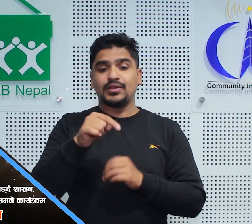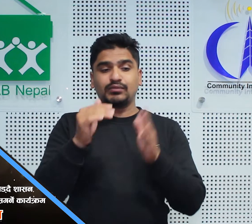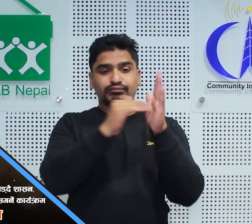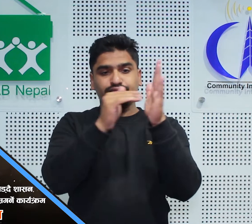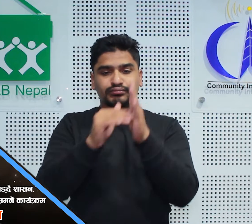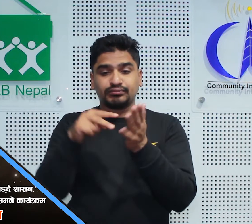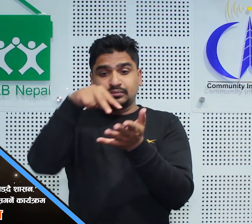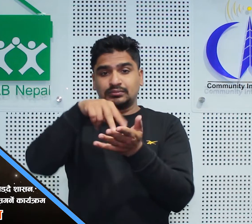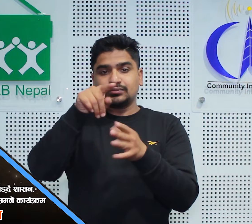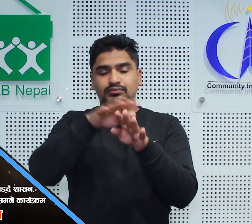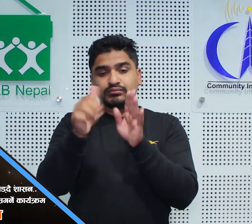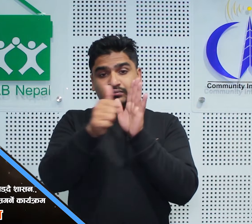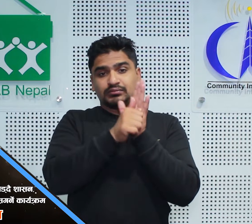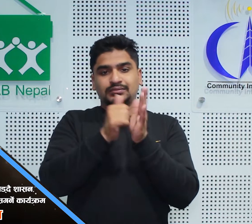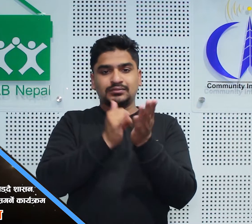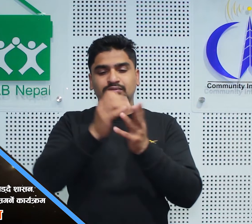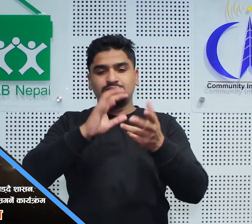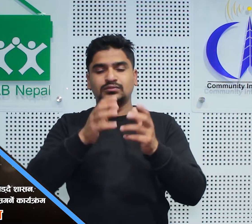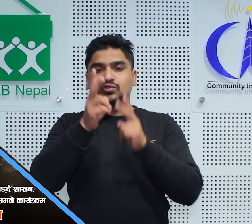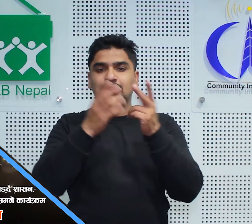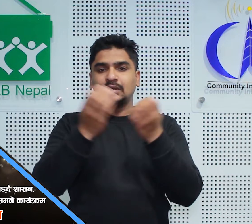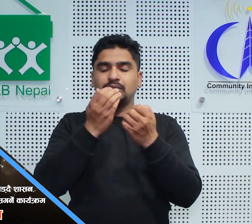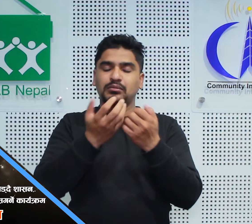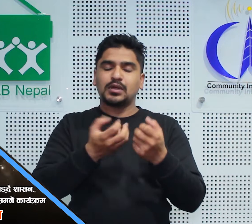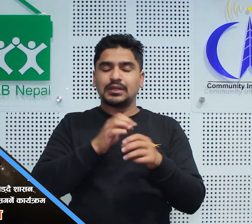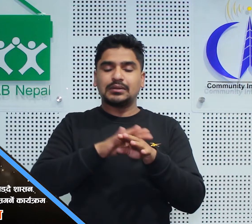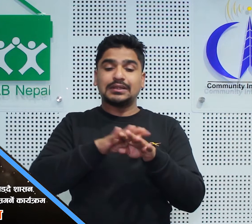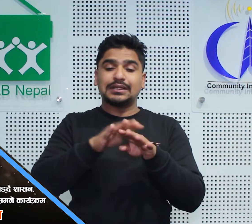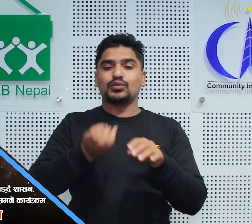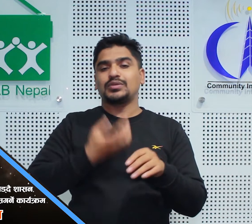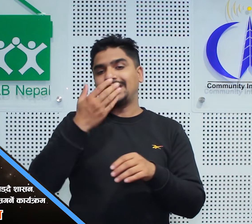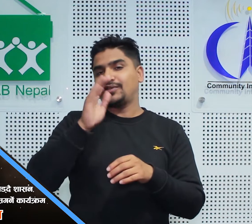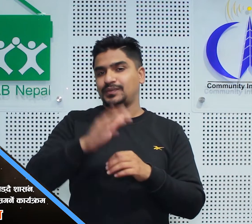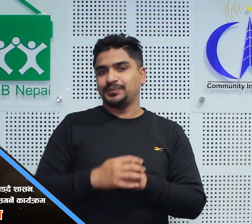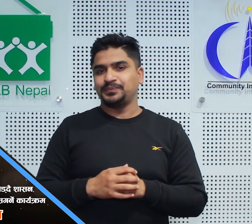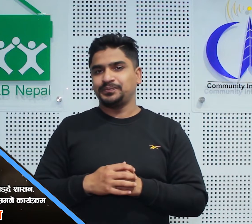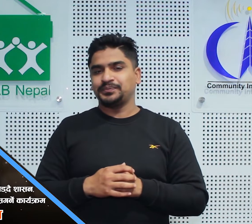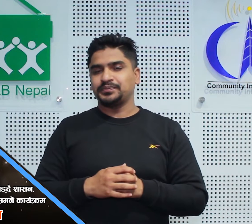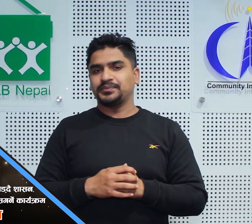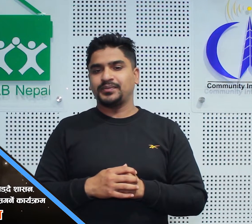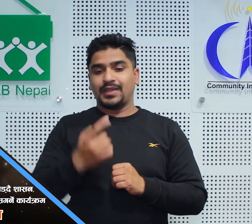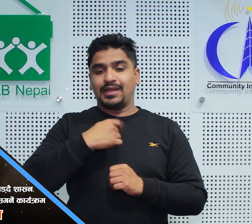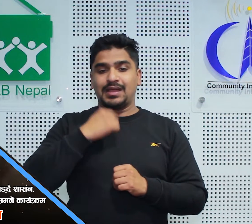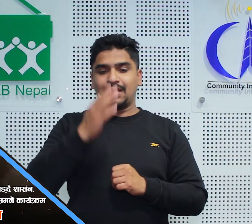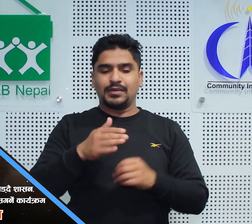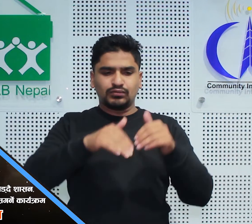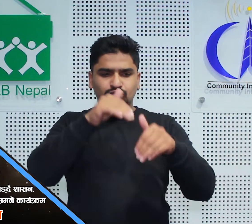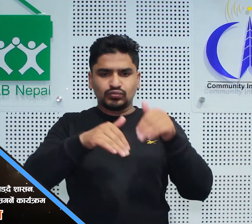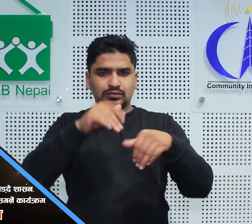उभिएर तपाईँहरूको सामुन्ने कृषि उद्यमको कुरा गर्न पाउँदा मलाई ज्यादै नै खुसी लागेको छ। हामीले चुनाव हुँदै गर्दा